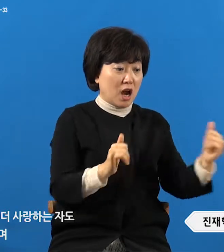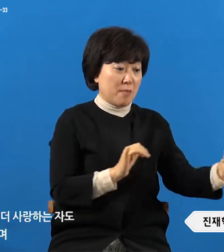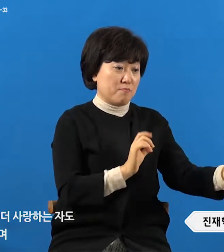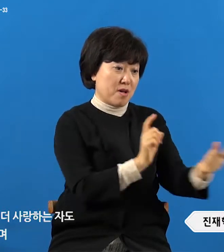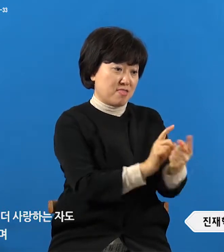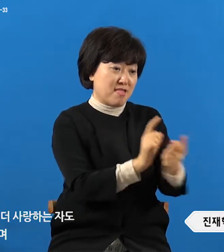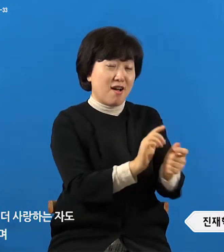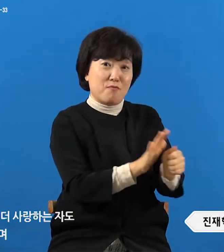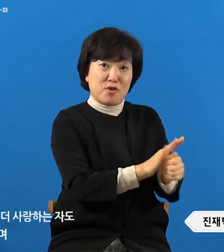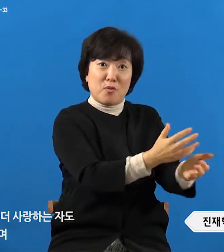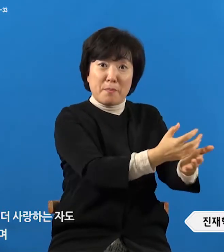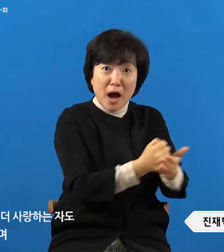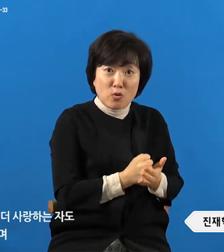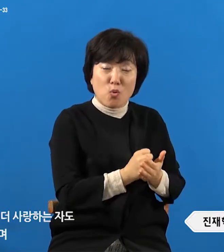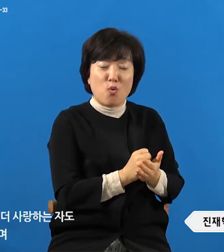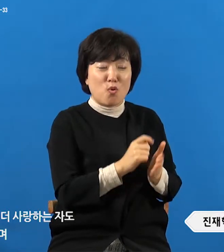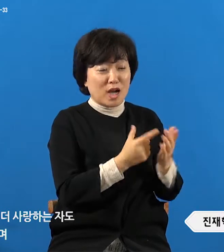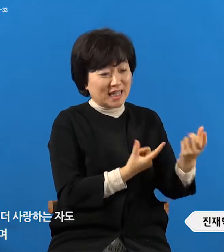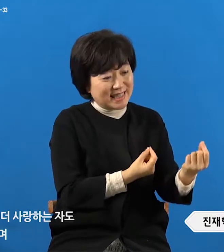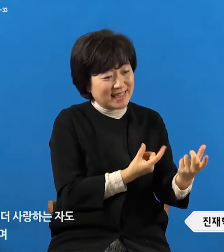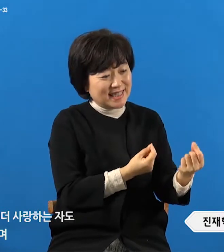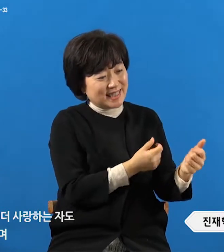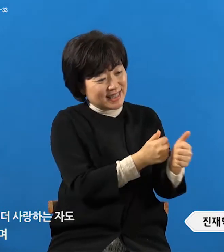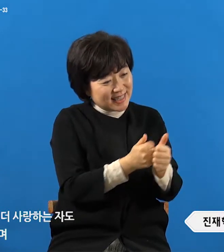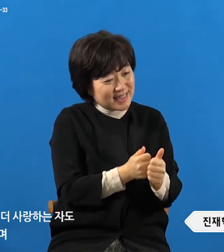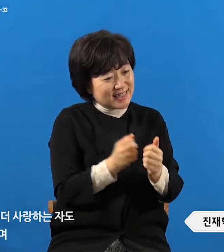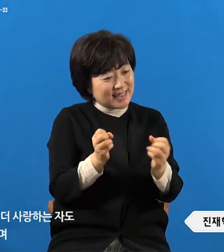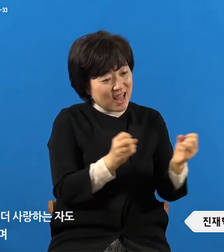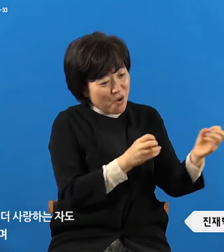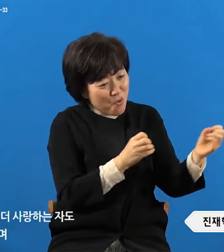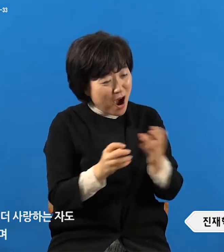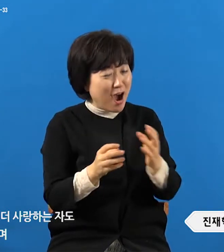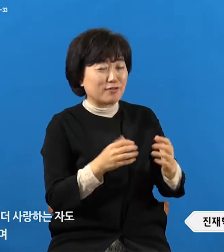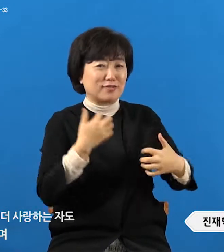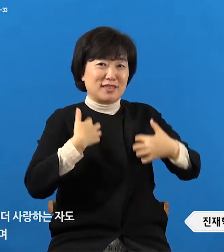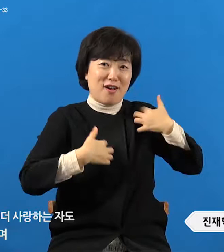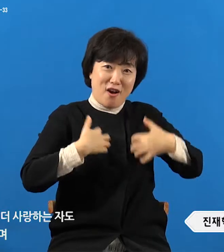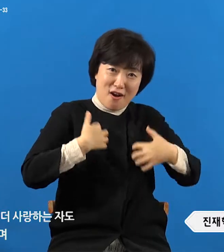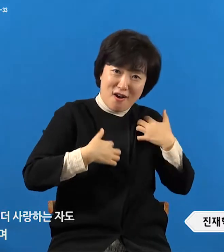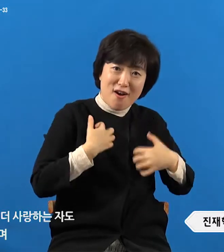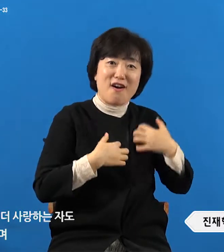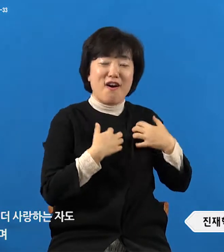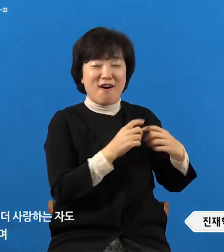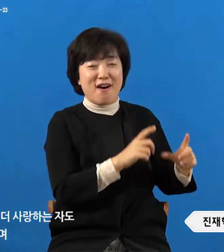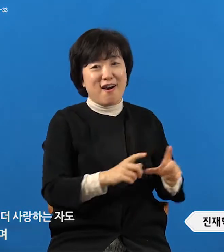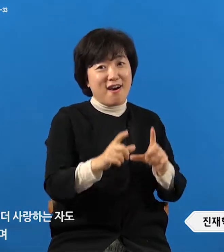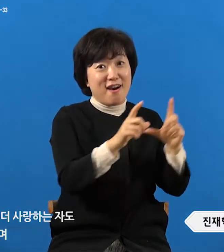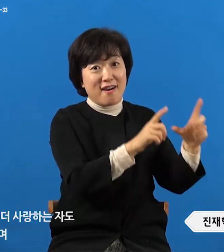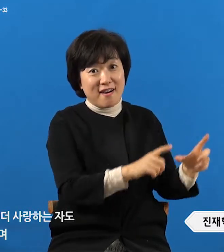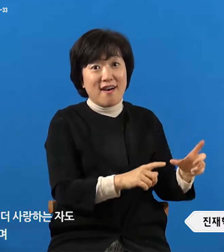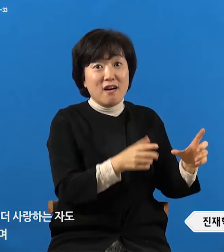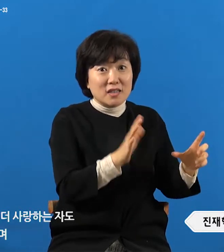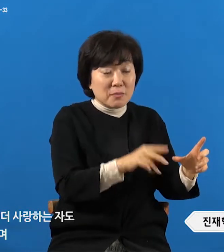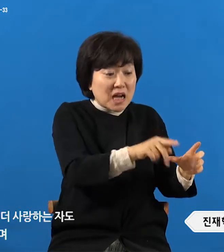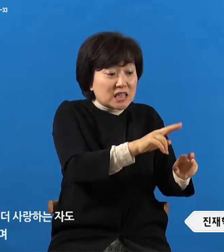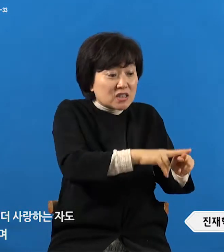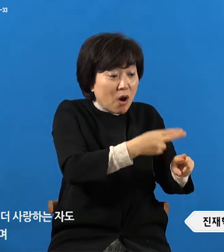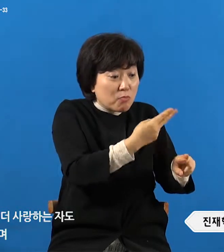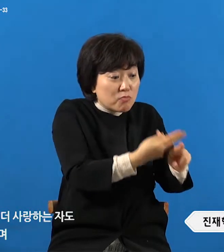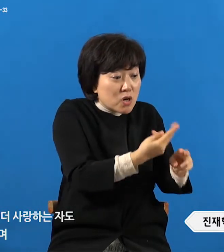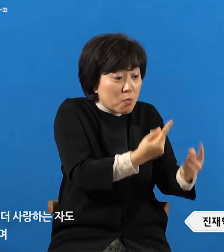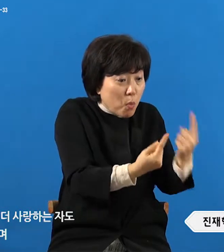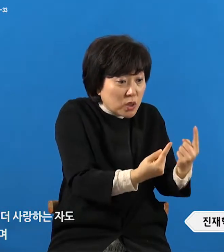위로하고 사랑받고 시간을 나누며 천국의 기쁨을 만끽합니다. 그럼에도 불구하고 그